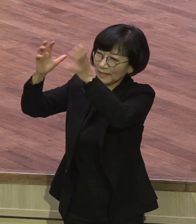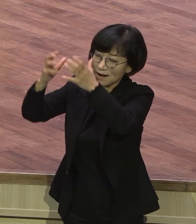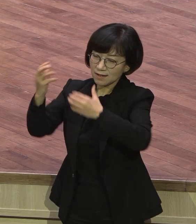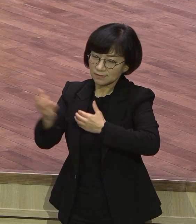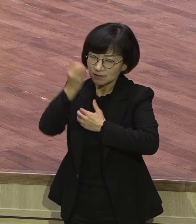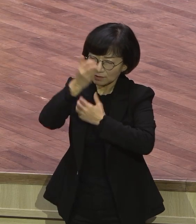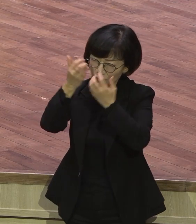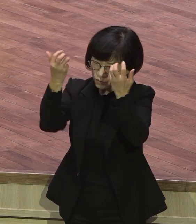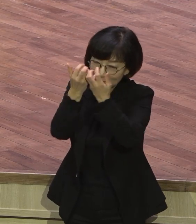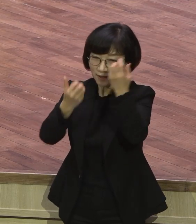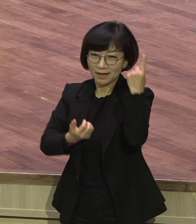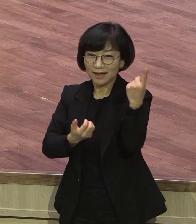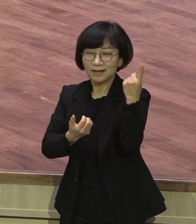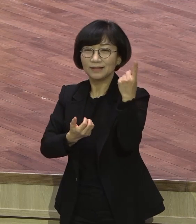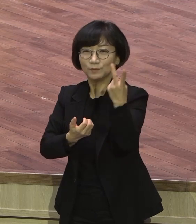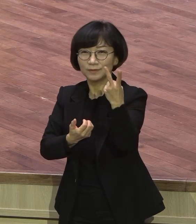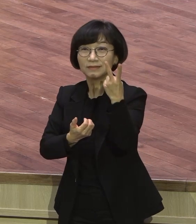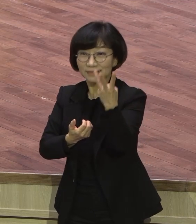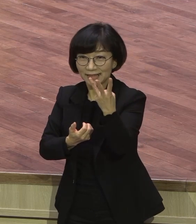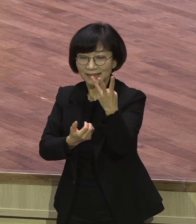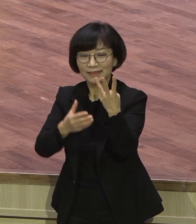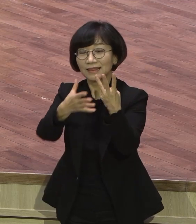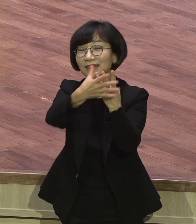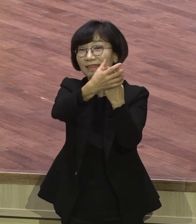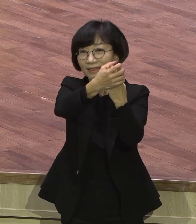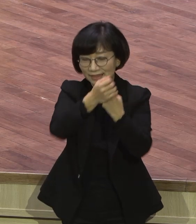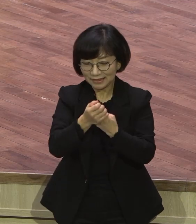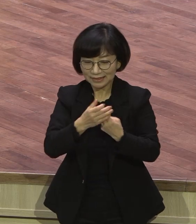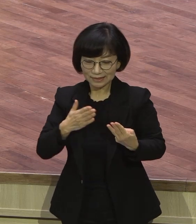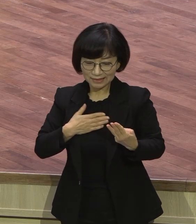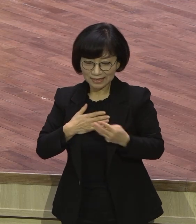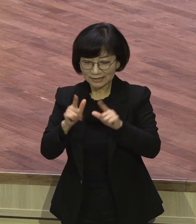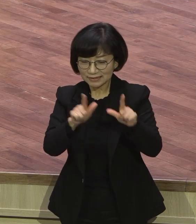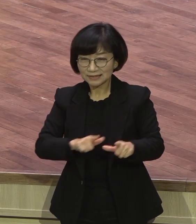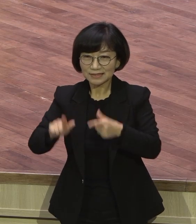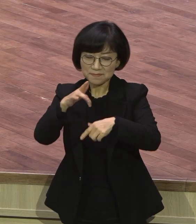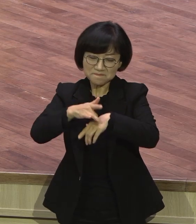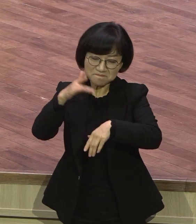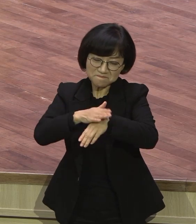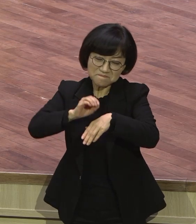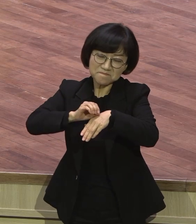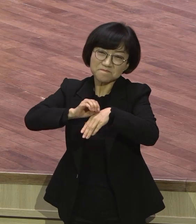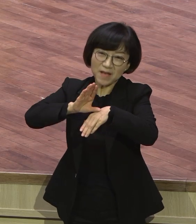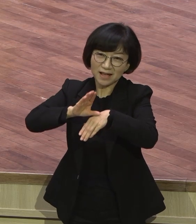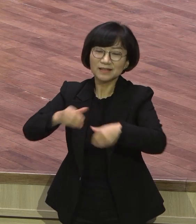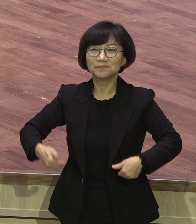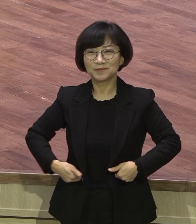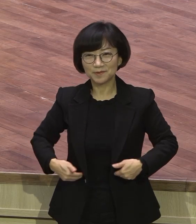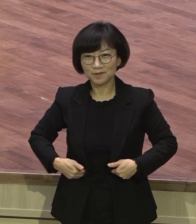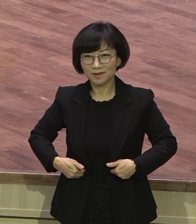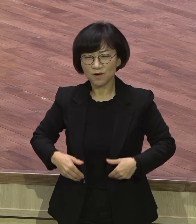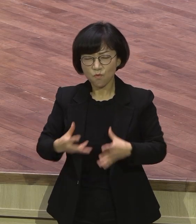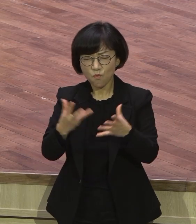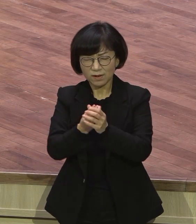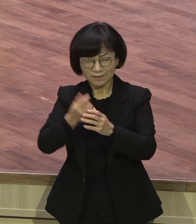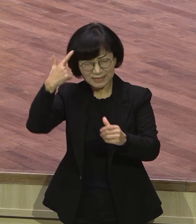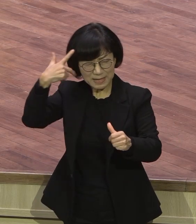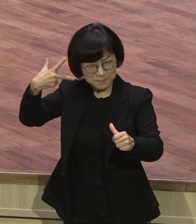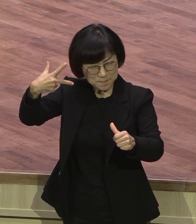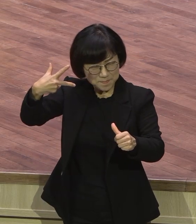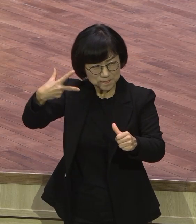중앙 이 세 가지가 우리의 삶의 체질이 돼요. 이 가경뿐이 체질이 돼야 된다고요.